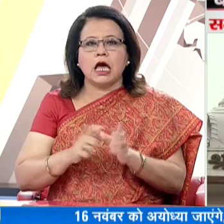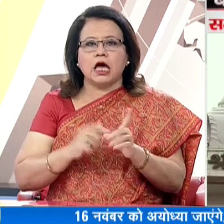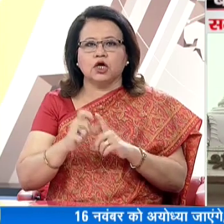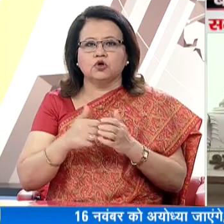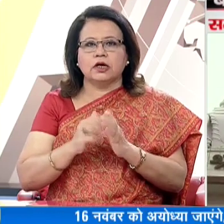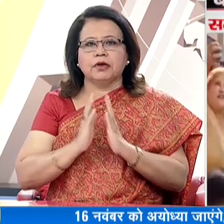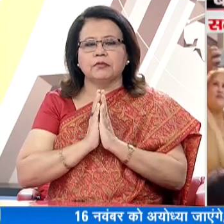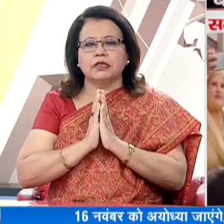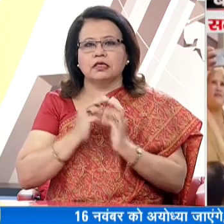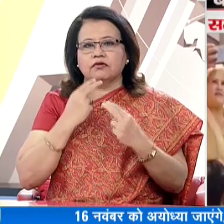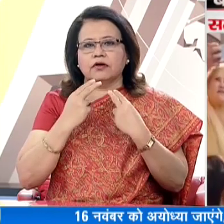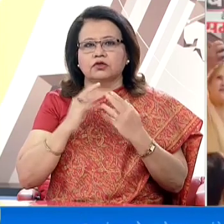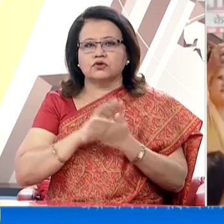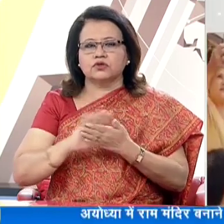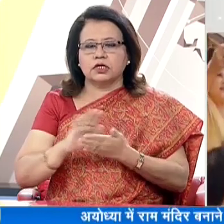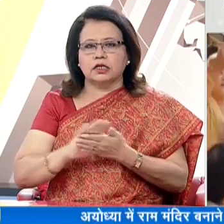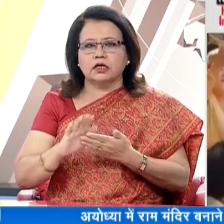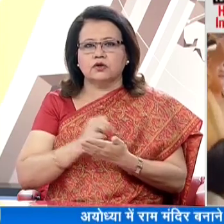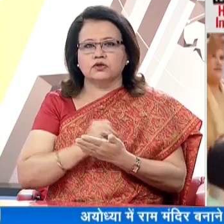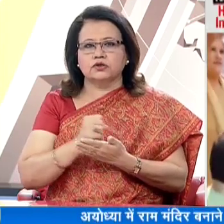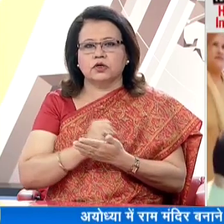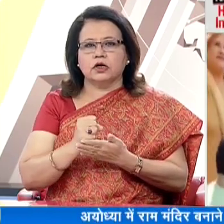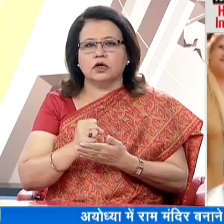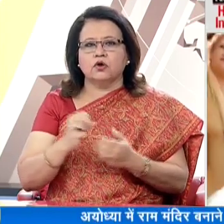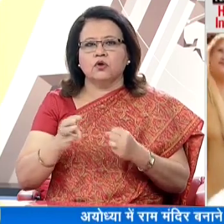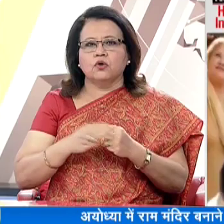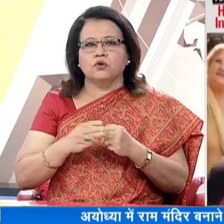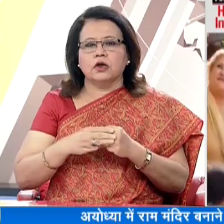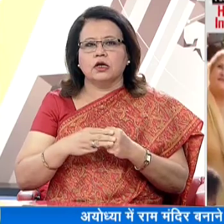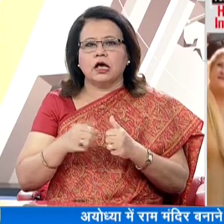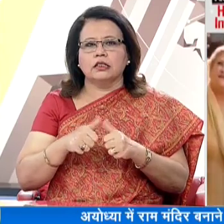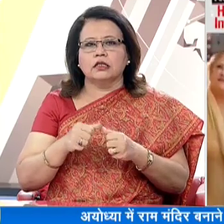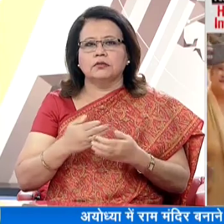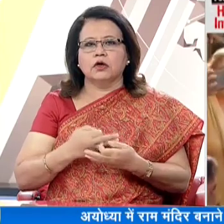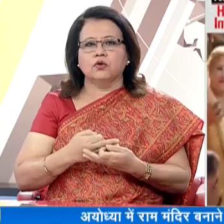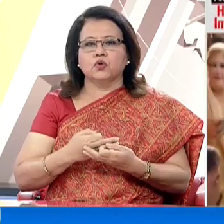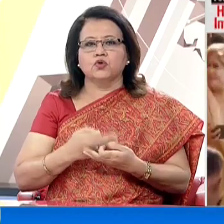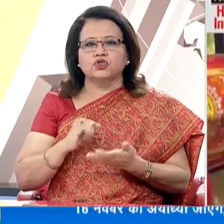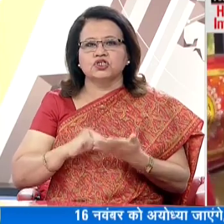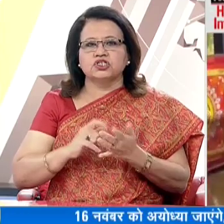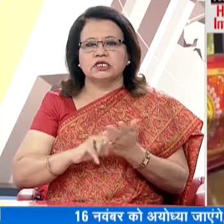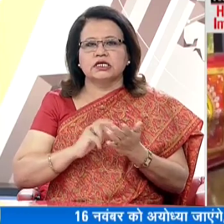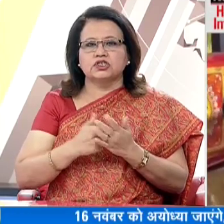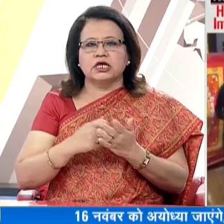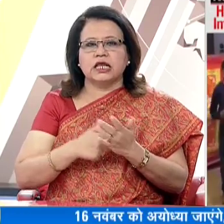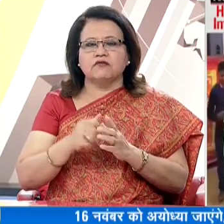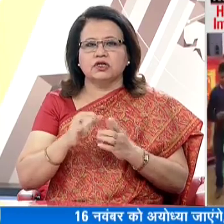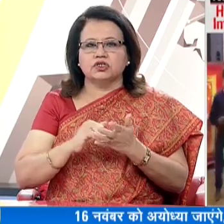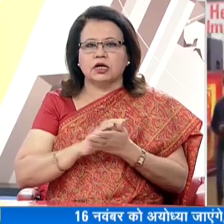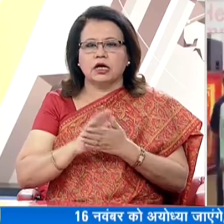अयोध्या में मंदिर विवाद को सुलझाने की कोशिश को लेकर गुरुवार को आध्यात्मिक गुरु श्री श्री रविशंकर अयोध्या जाने